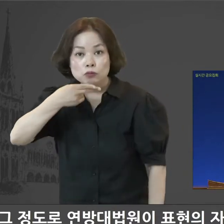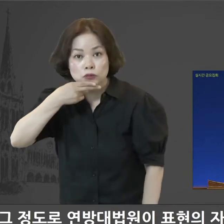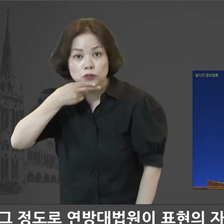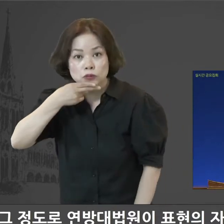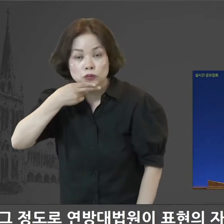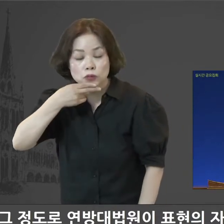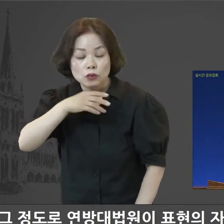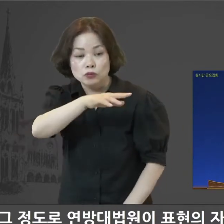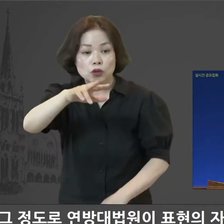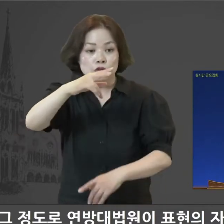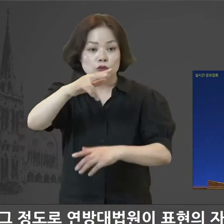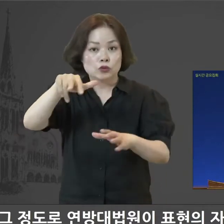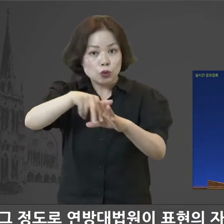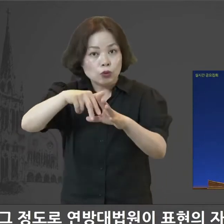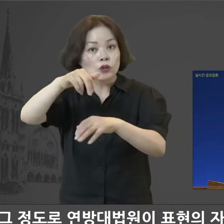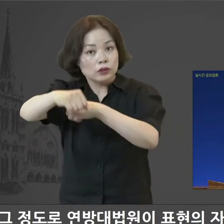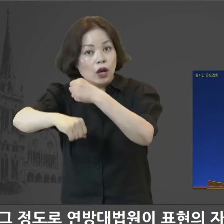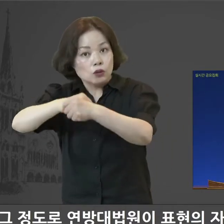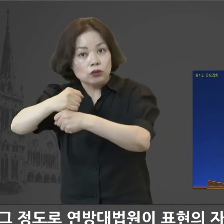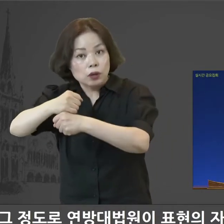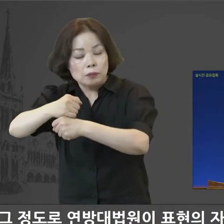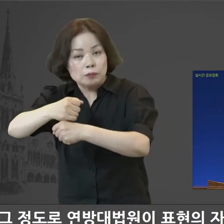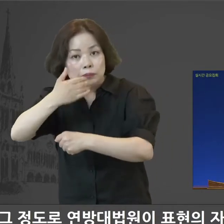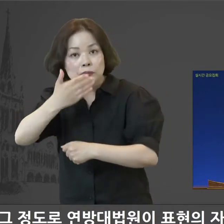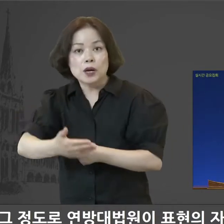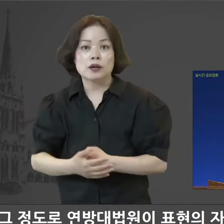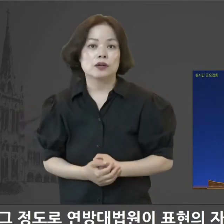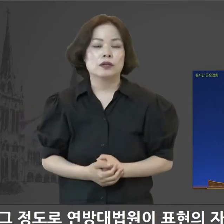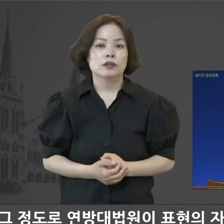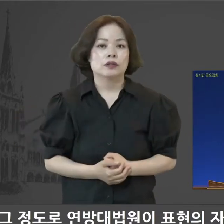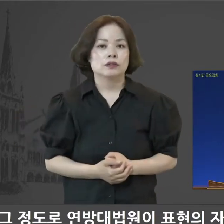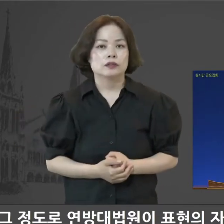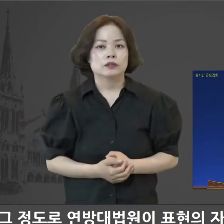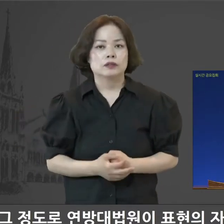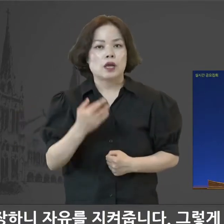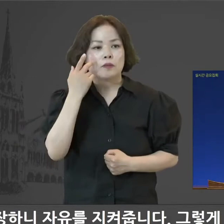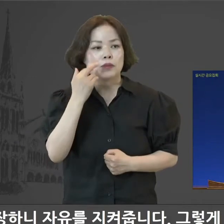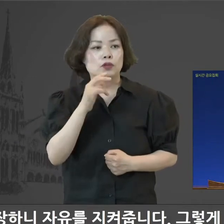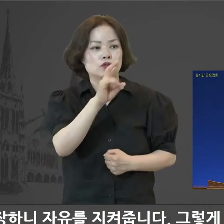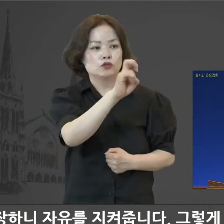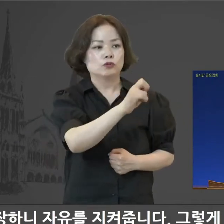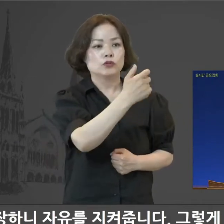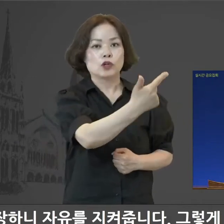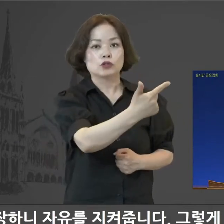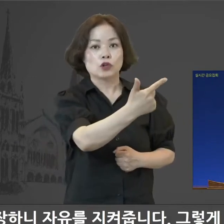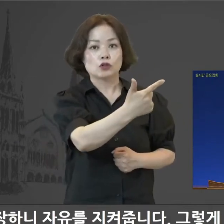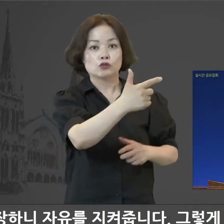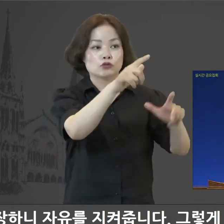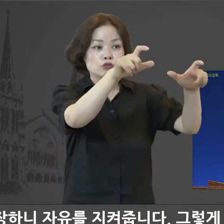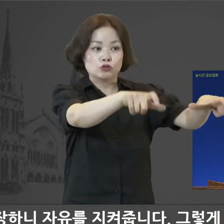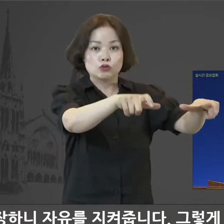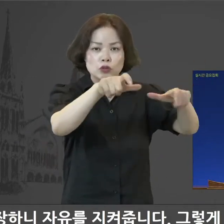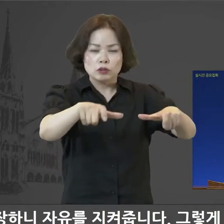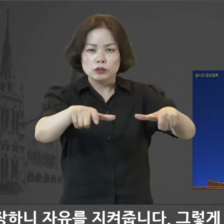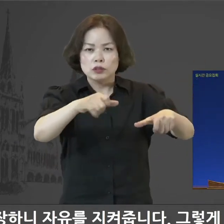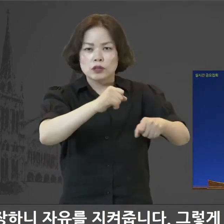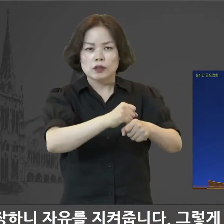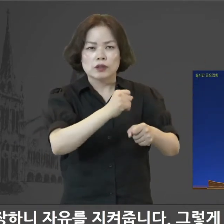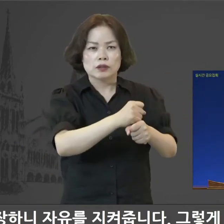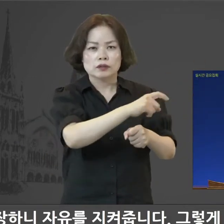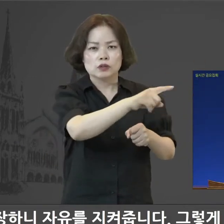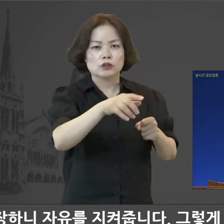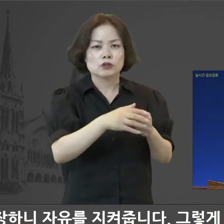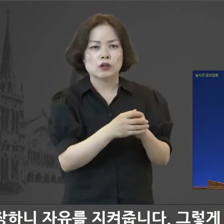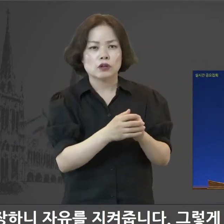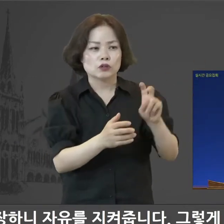돼요. 뒤에 제가 조금 더 자세히 설명하겠지만 미국이 26개 주에서 차별금지법을 시행하지만